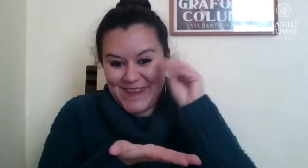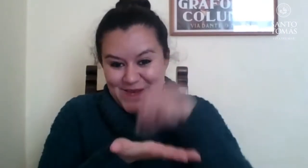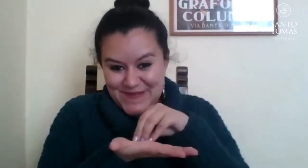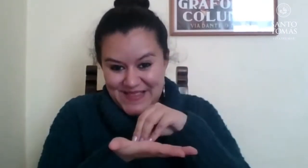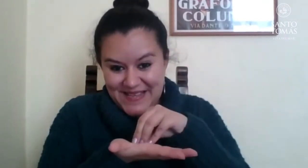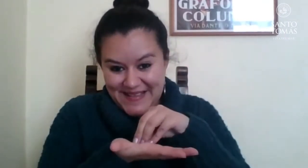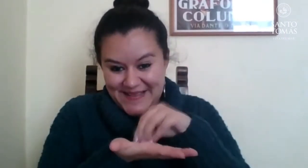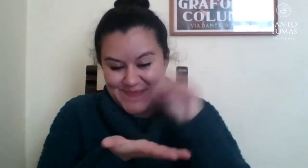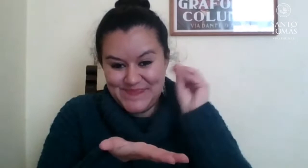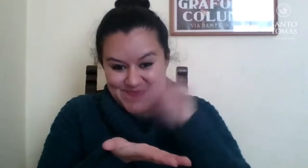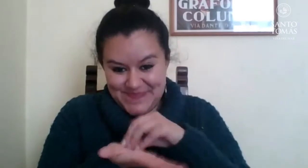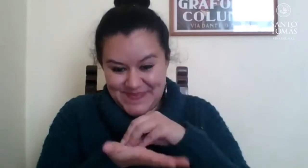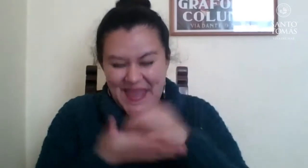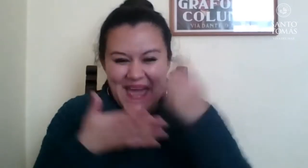Nota, nota.